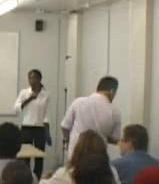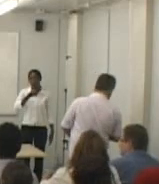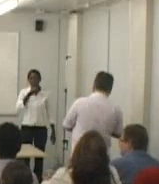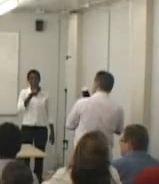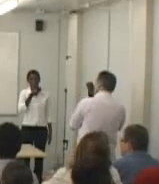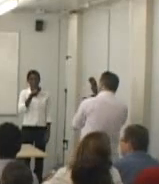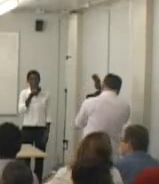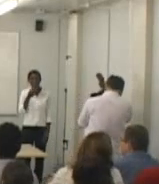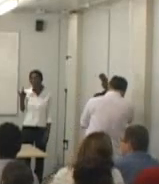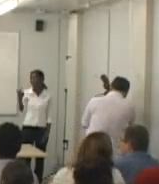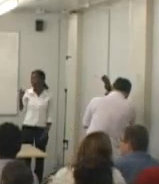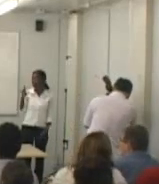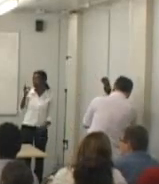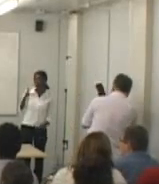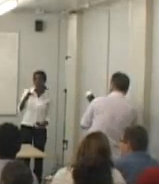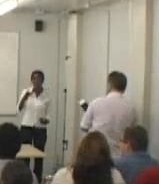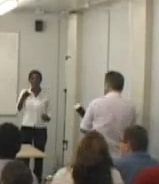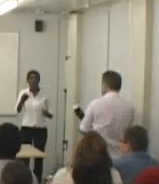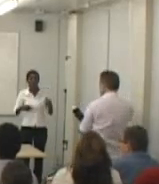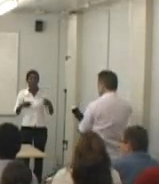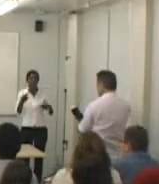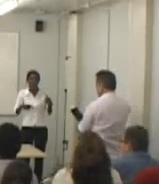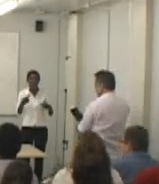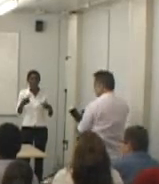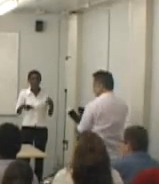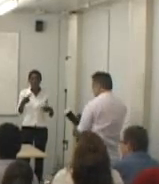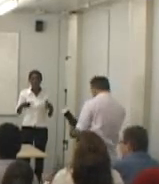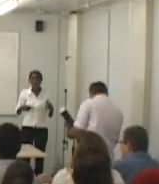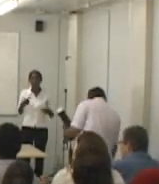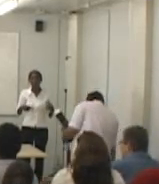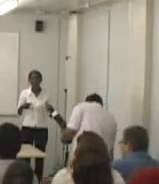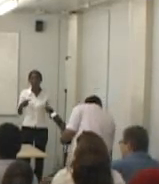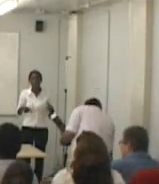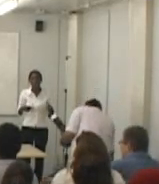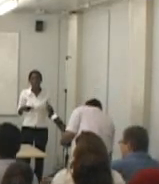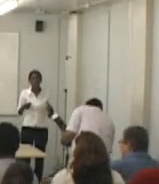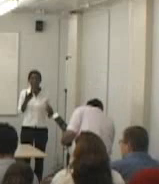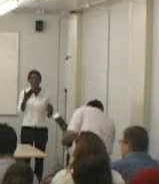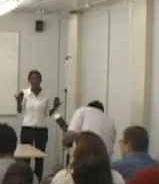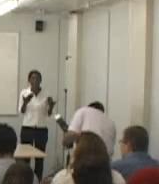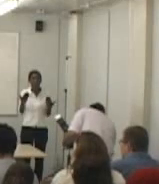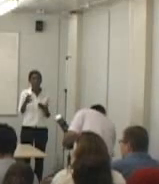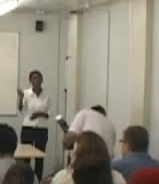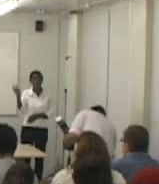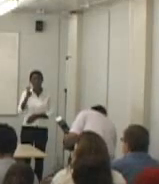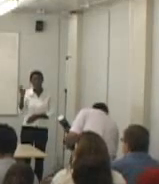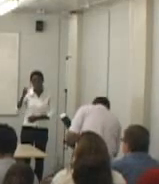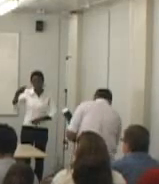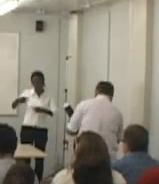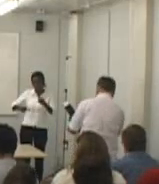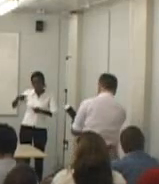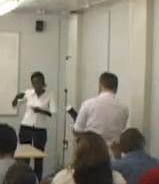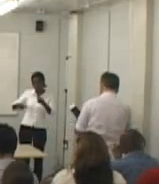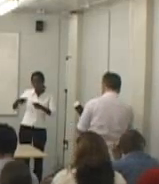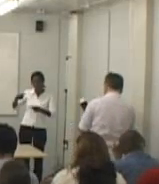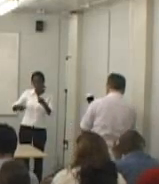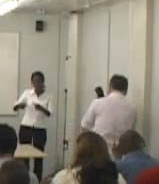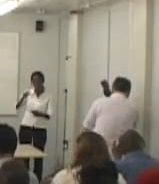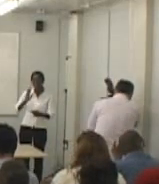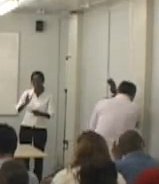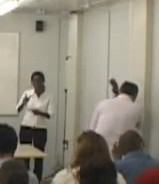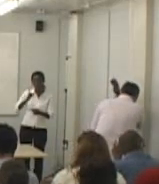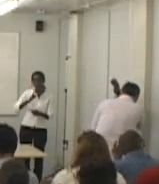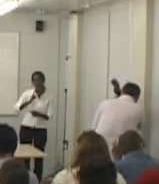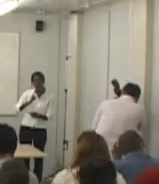Mas é para isso mesmo Ah esse é o Esse é o quinto debate nós fizemos um debate dois debates no